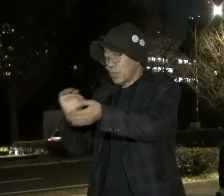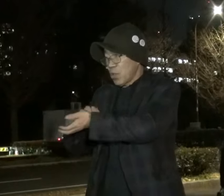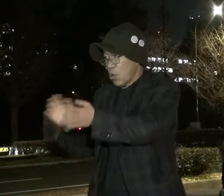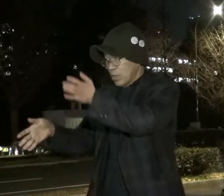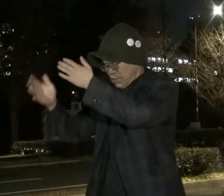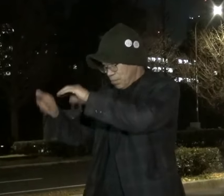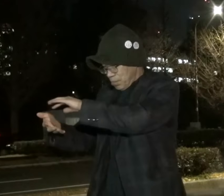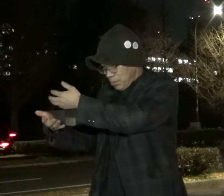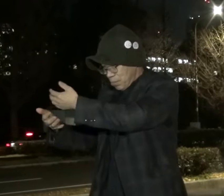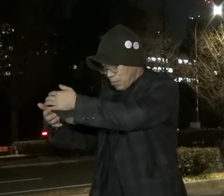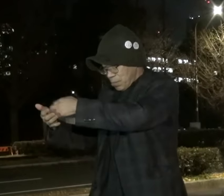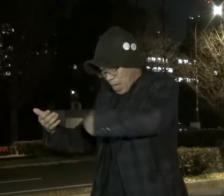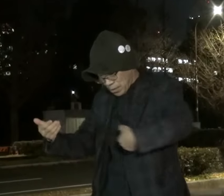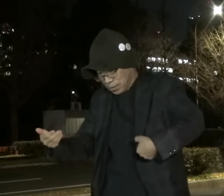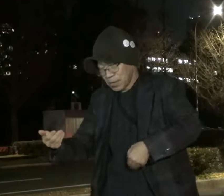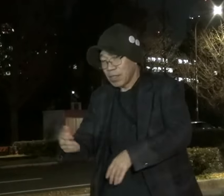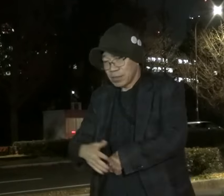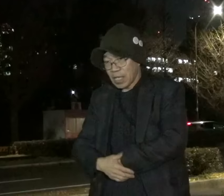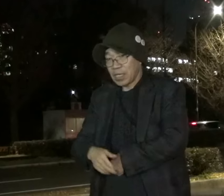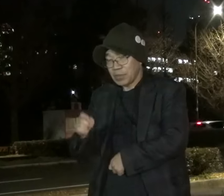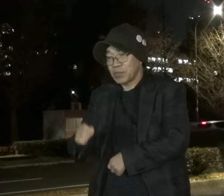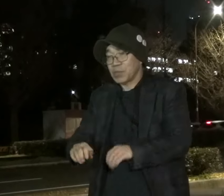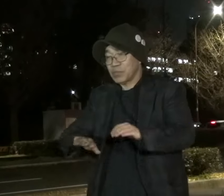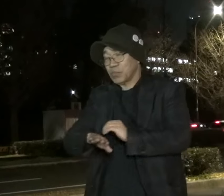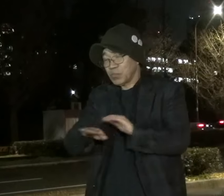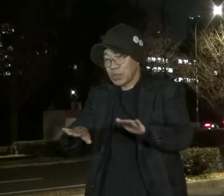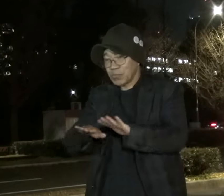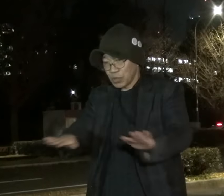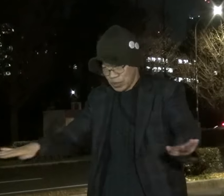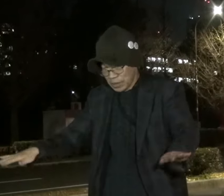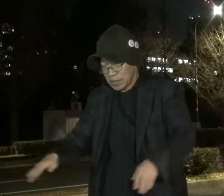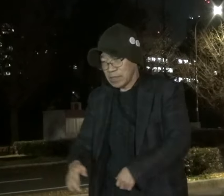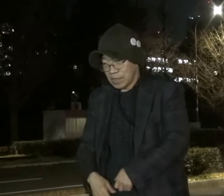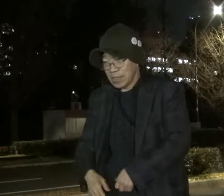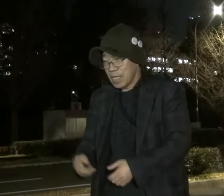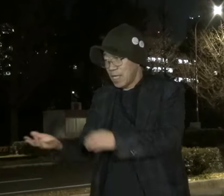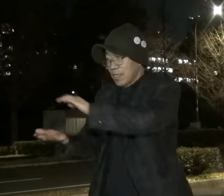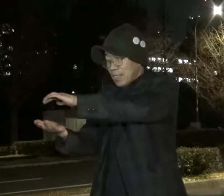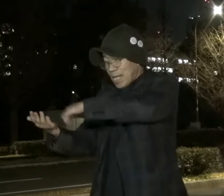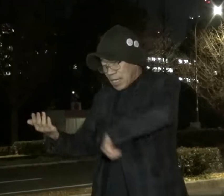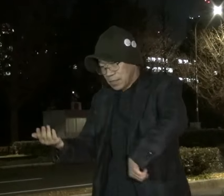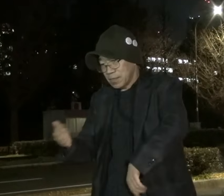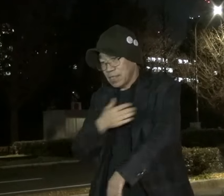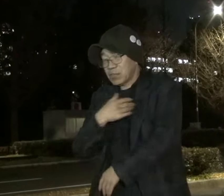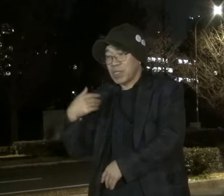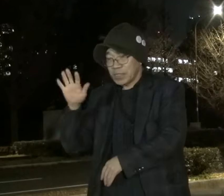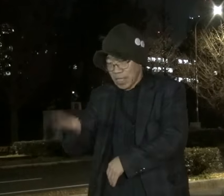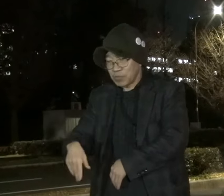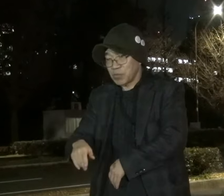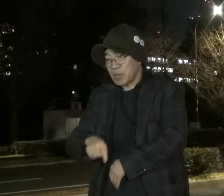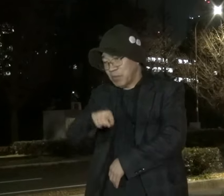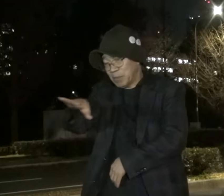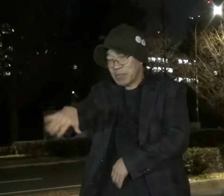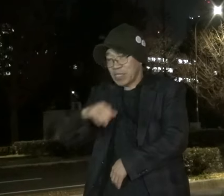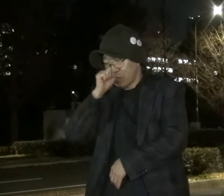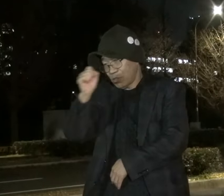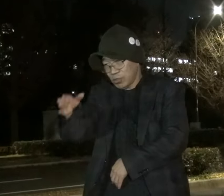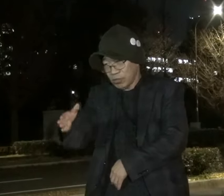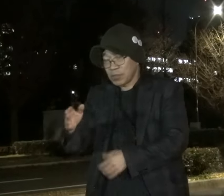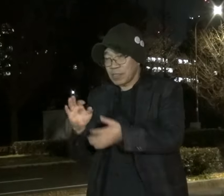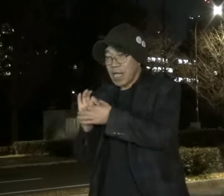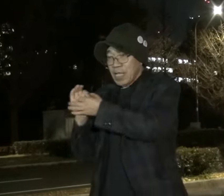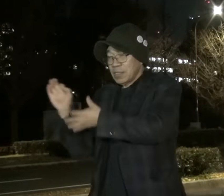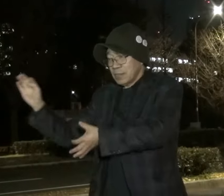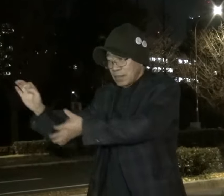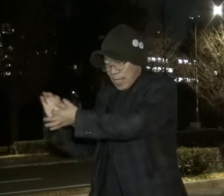に退院できました。皆さんにくれぐれもよろしくっていうことでした。病院の